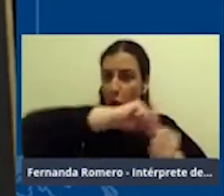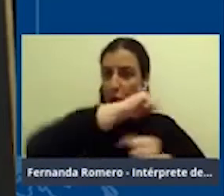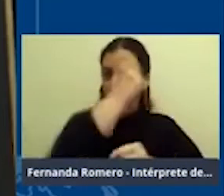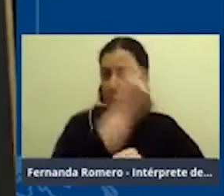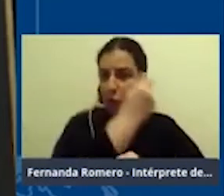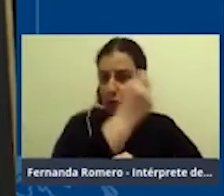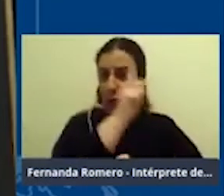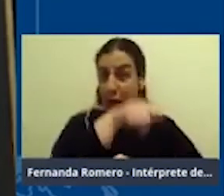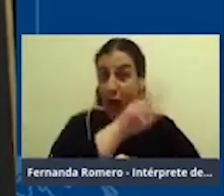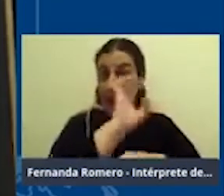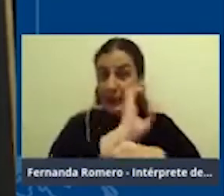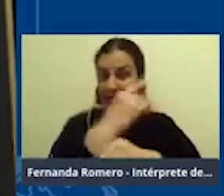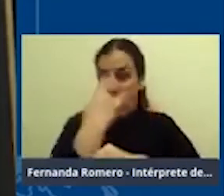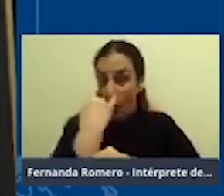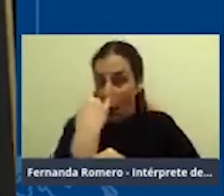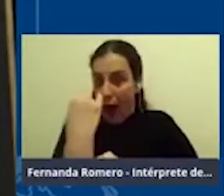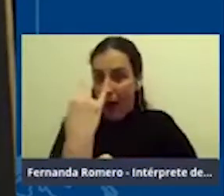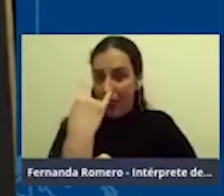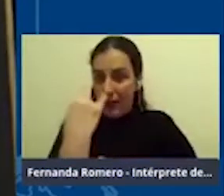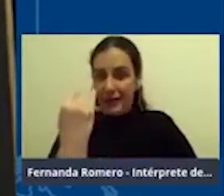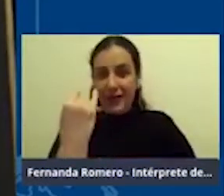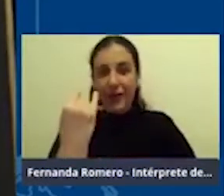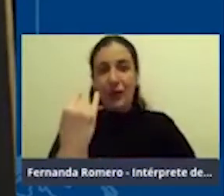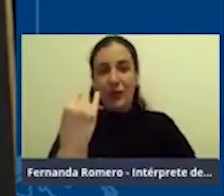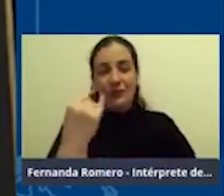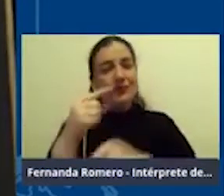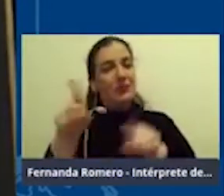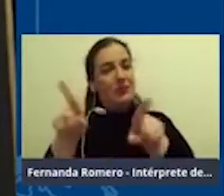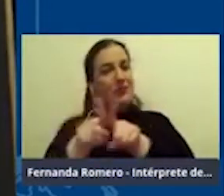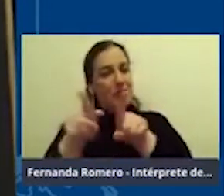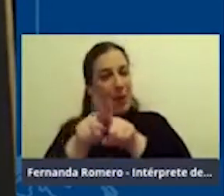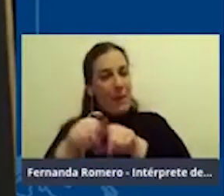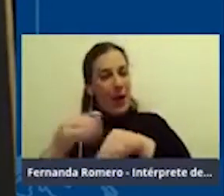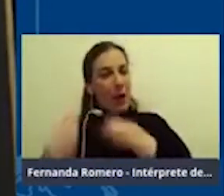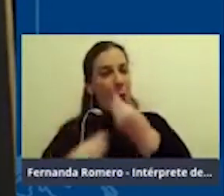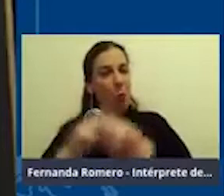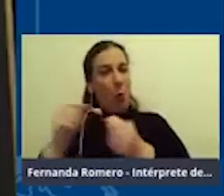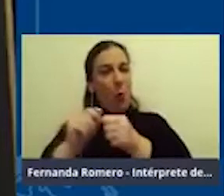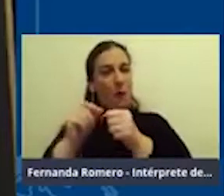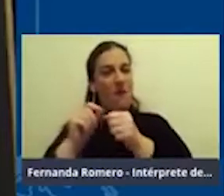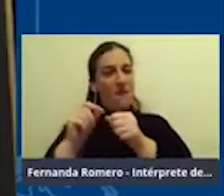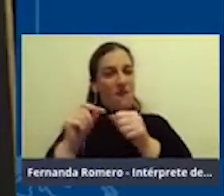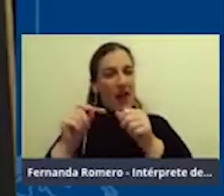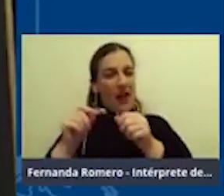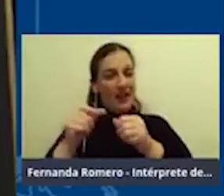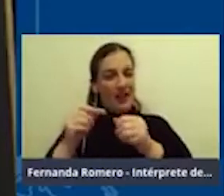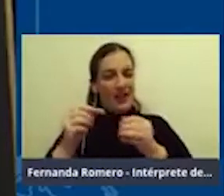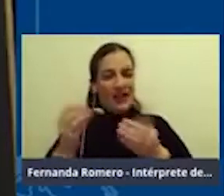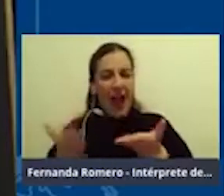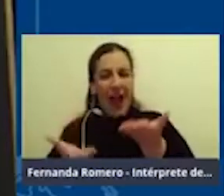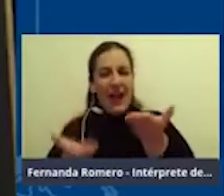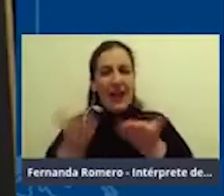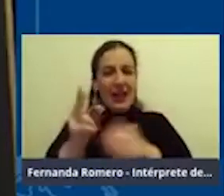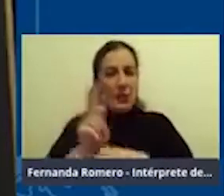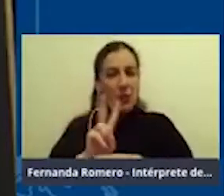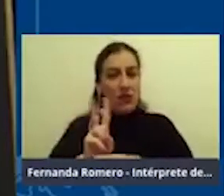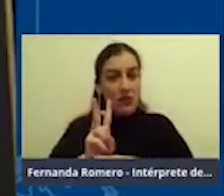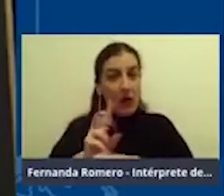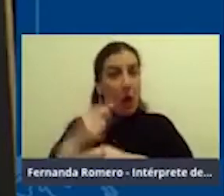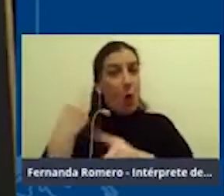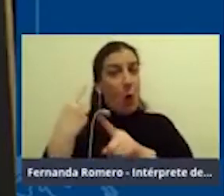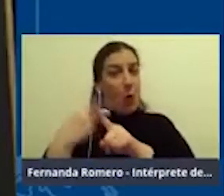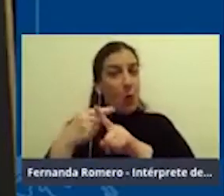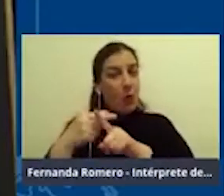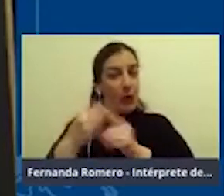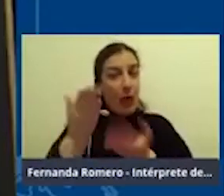seja atrativo, também pela forma como ele fez em relação ao equilíbrio fiscal do estado, porque o